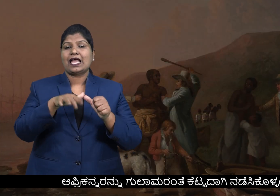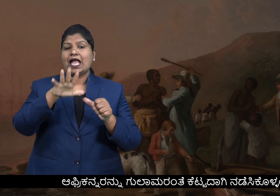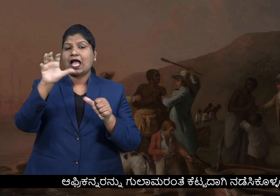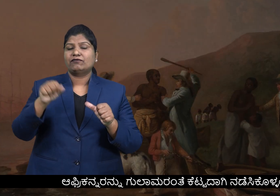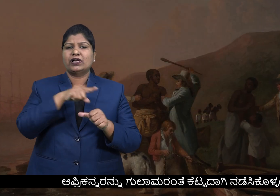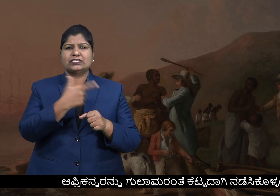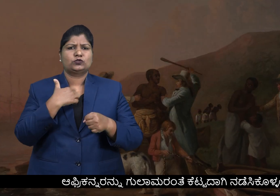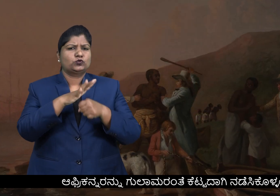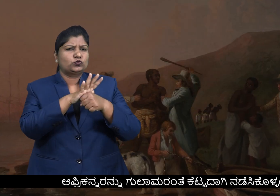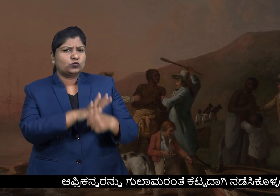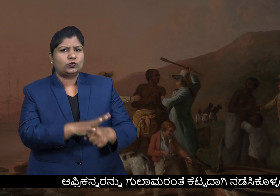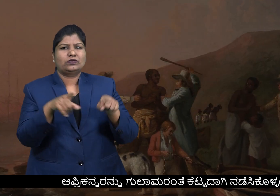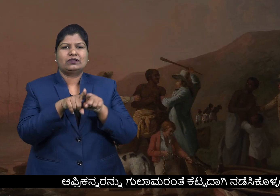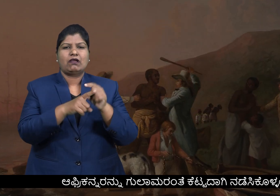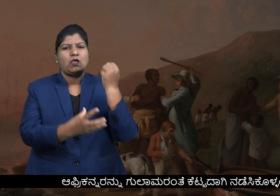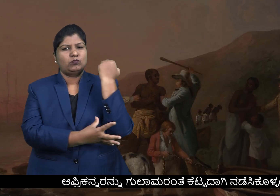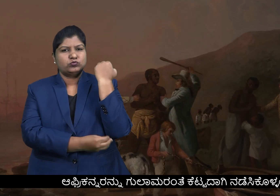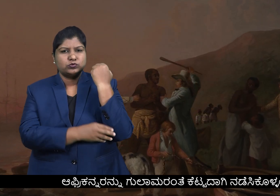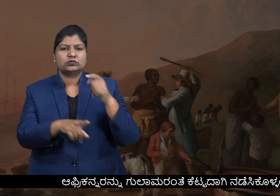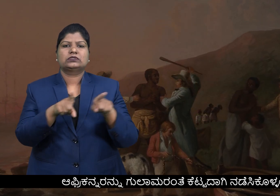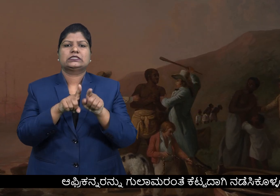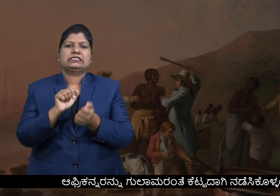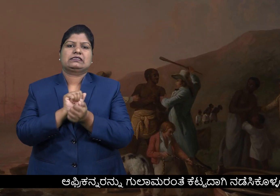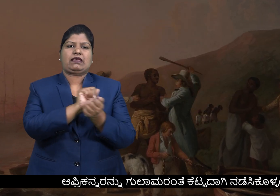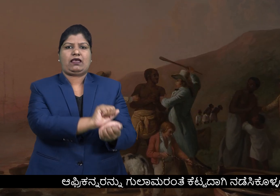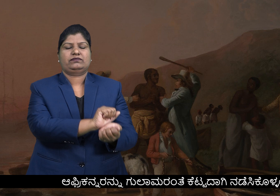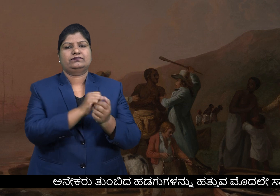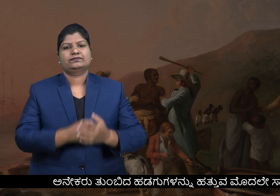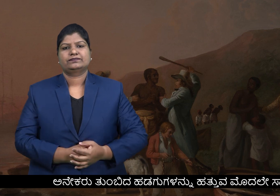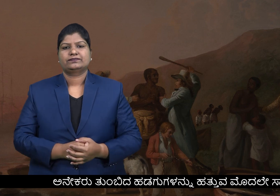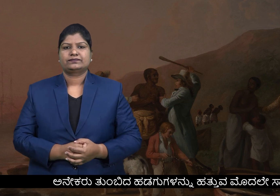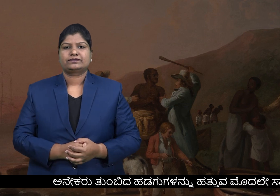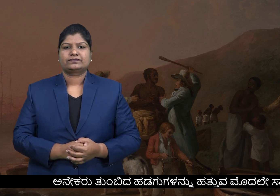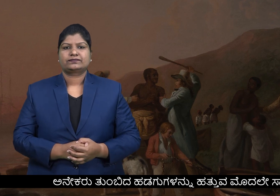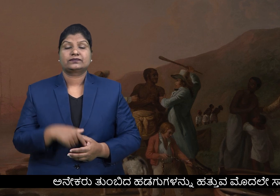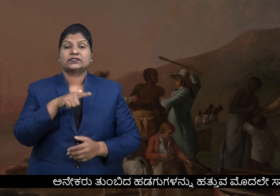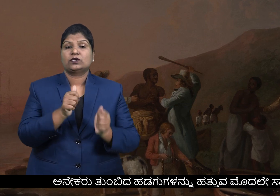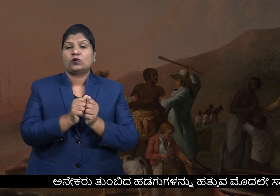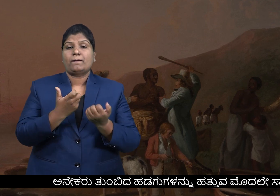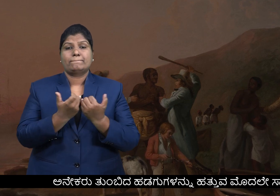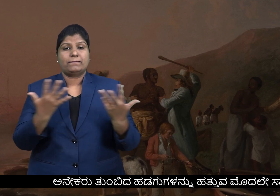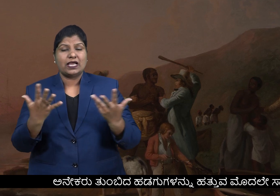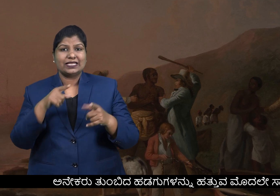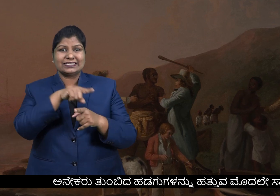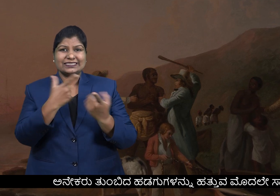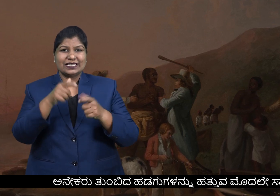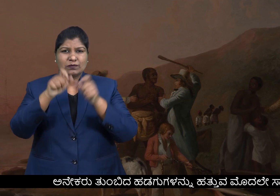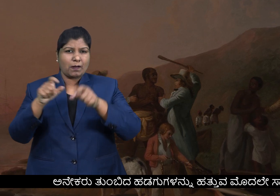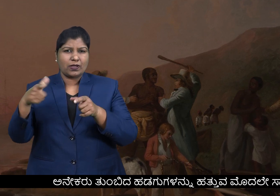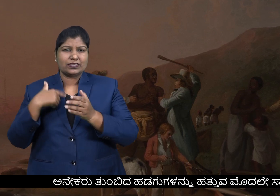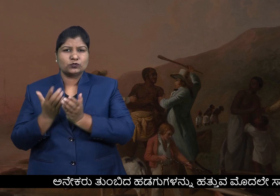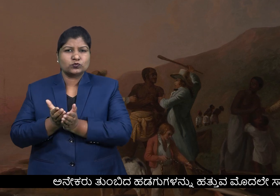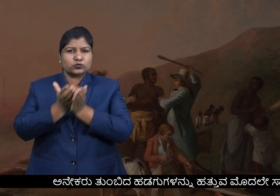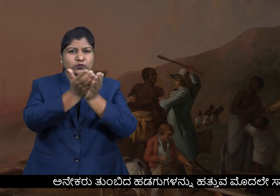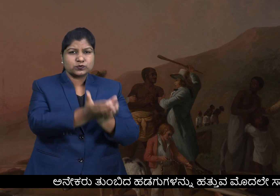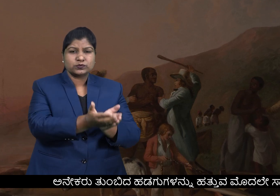ಆಫ್ರಿಕನ್ನರನ್ನು ಗುಲಾಮರಂತೆ ಕೆಟ್ಟದಾಗಿ ನಡೆಸಿಕೊಳ್ಳಲಾಗುತ್ತಿತ್ತು. ಅನೇಕರು ತುಂಬಿದ ಹಡಗುಗಳನ್ನು ಹತ್ತುವ